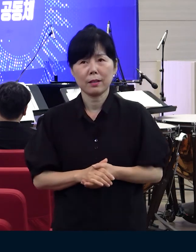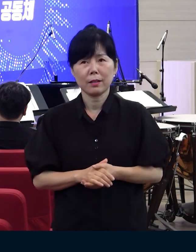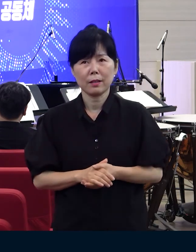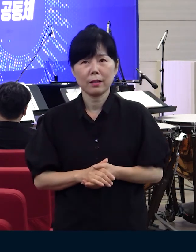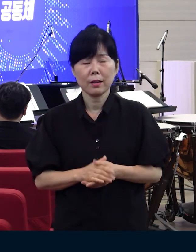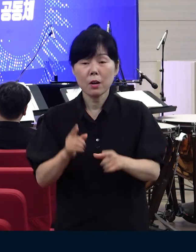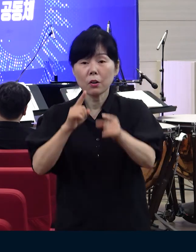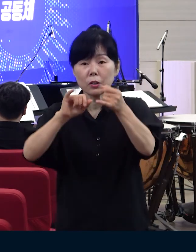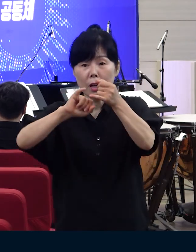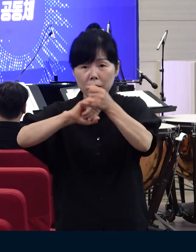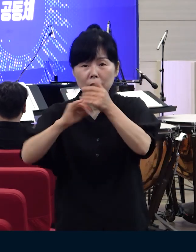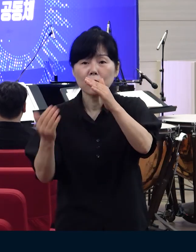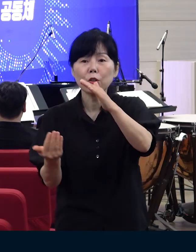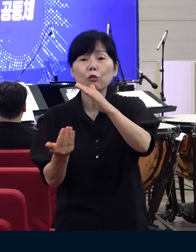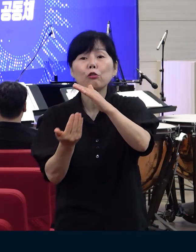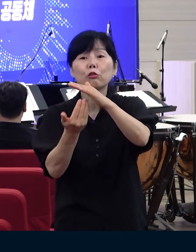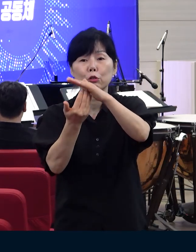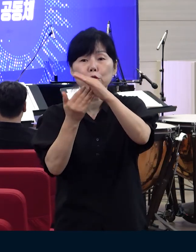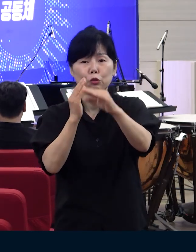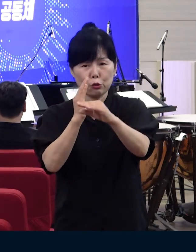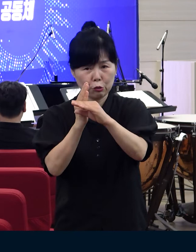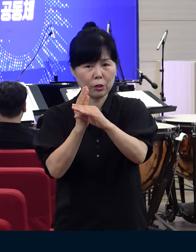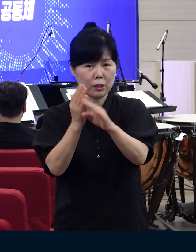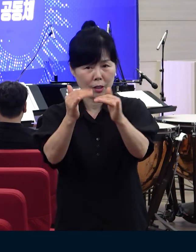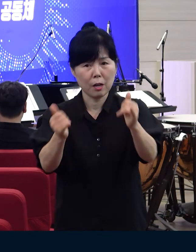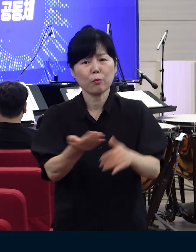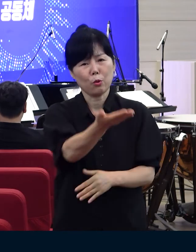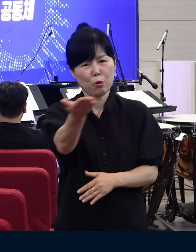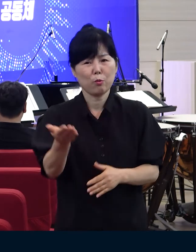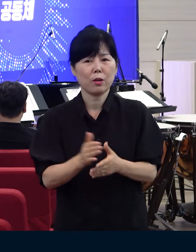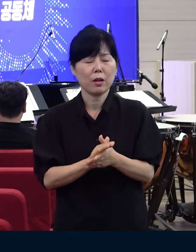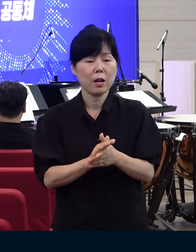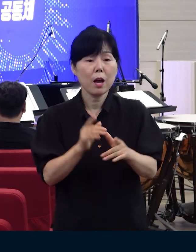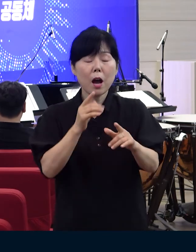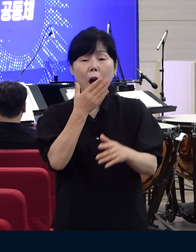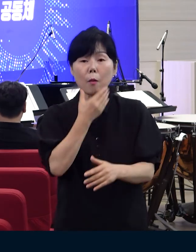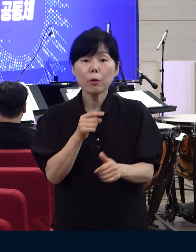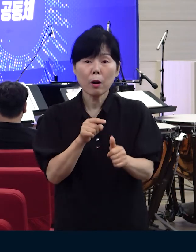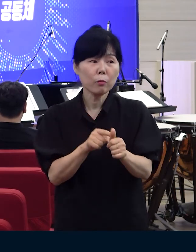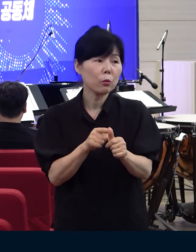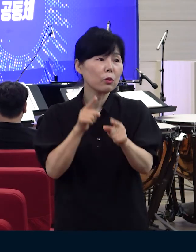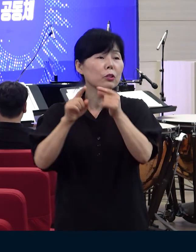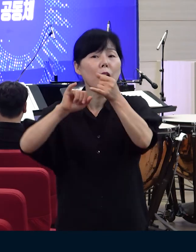그 은혜를 누리고 있는 사람들이다. 네, 아브라함은 바로 그 은혜로 살았습니다.